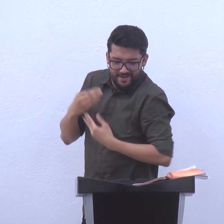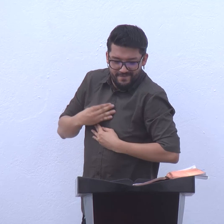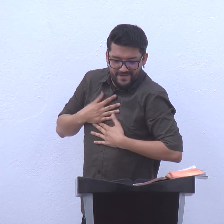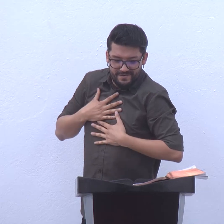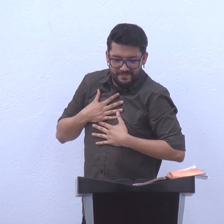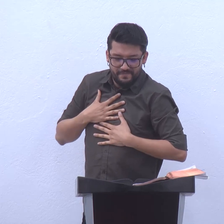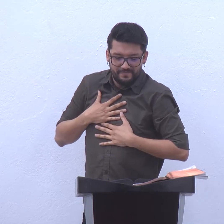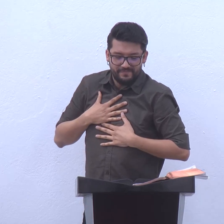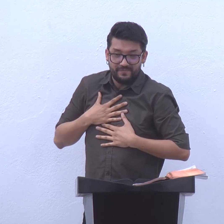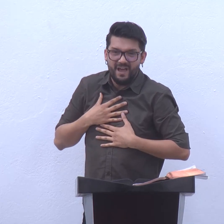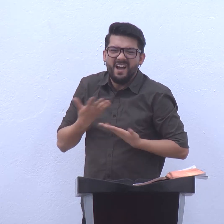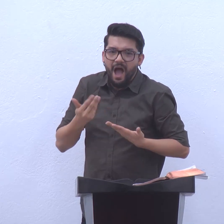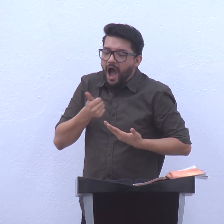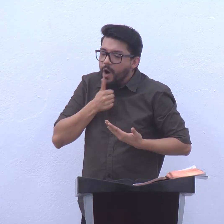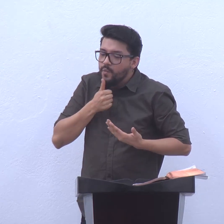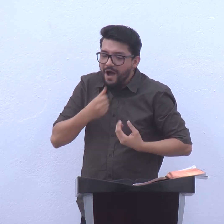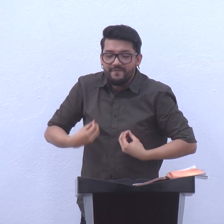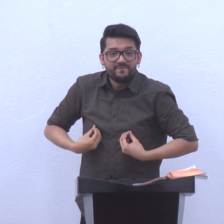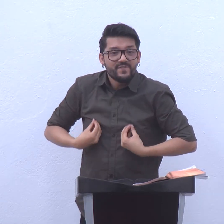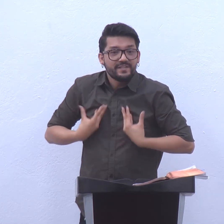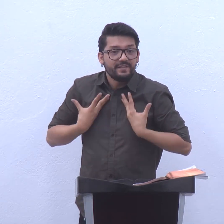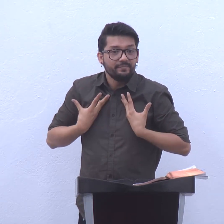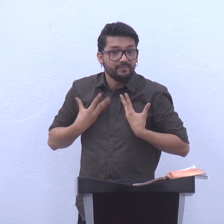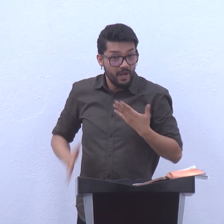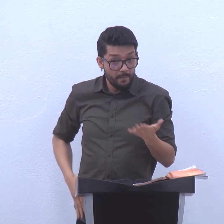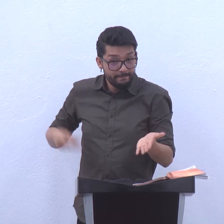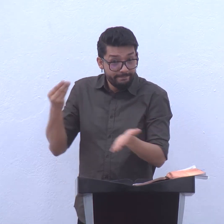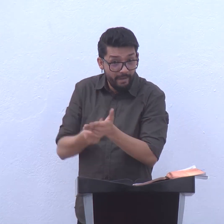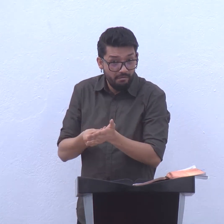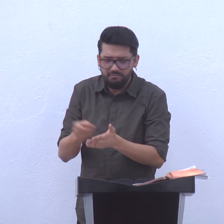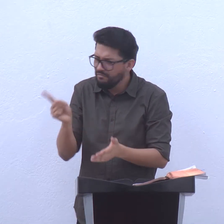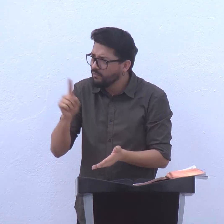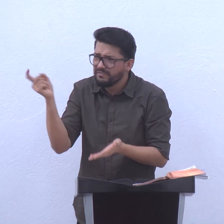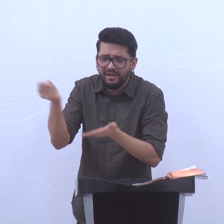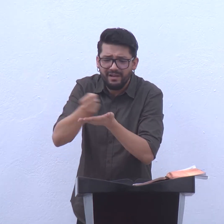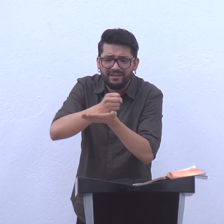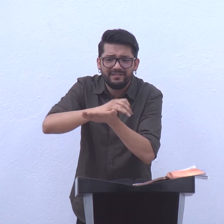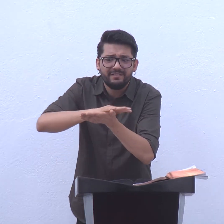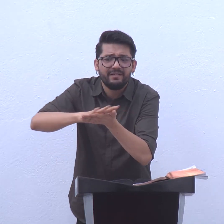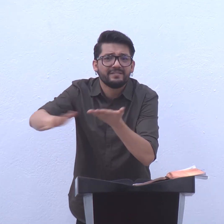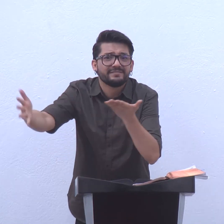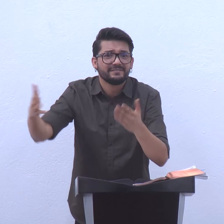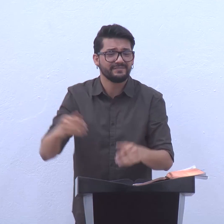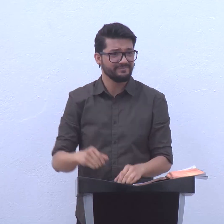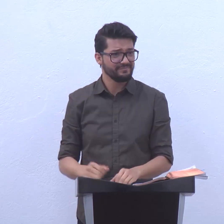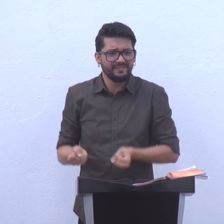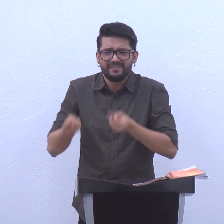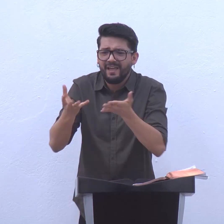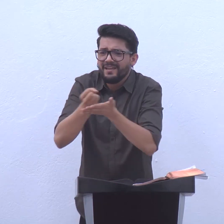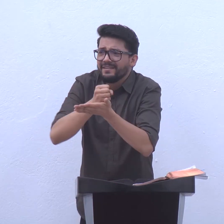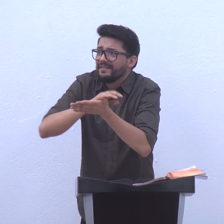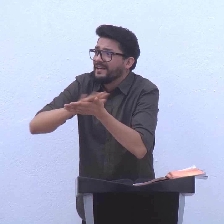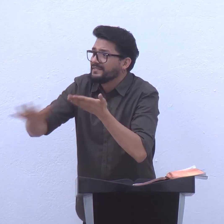tengamos como esposa junto al Espíritu de Dios. Él nos dará agua gratuitamente. No habrá que pagar